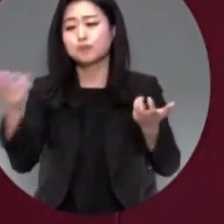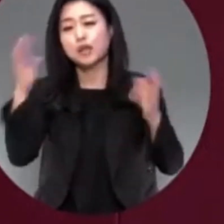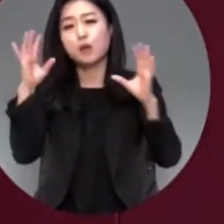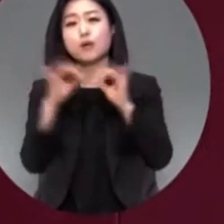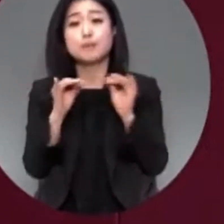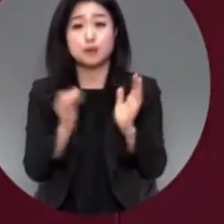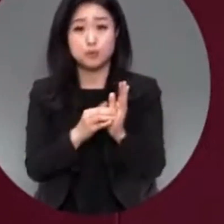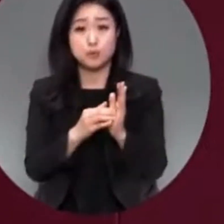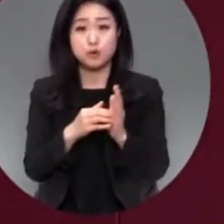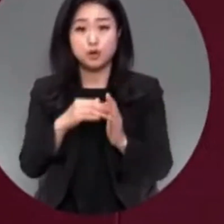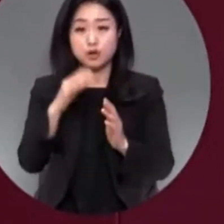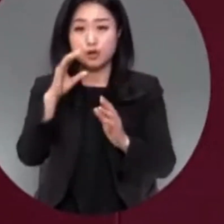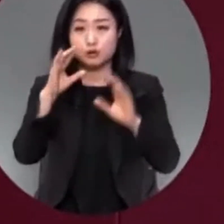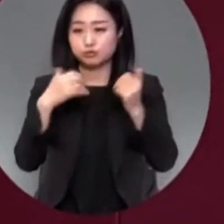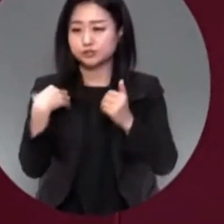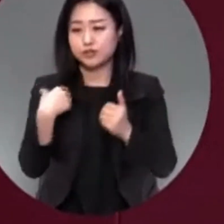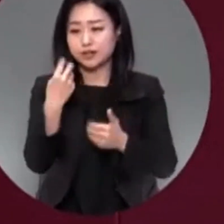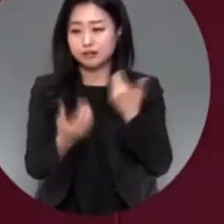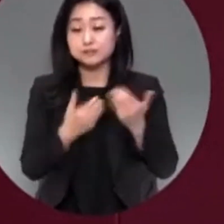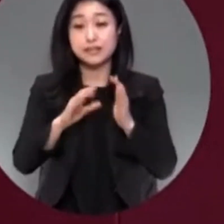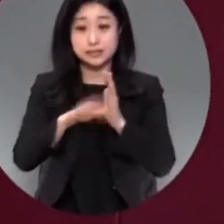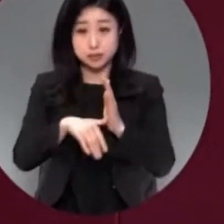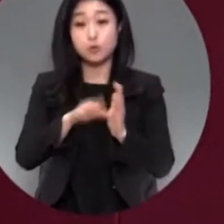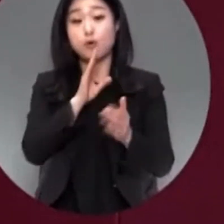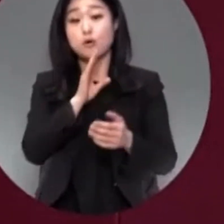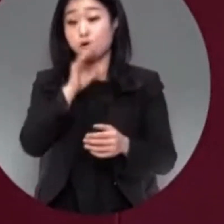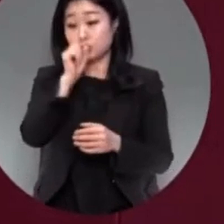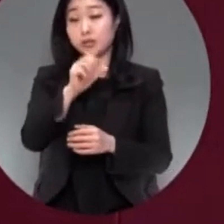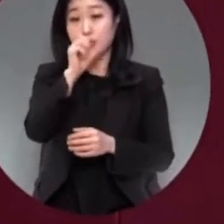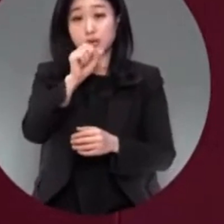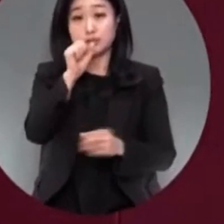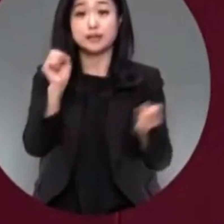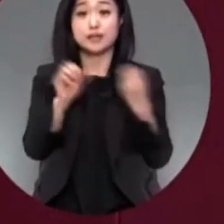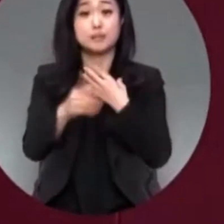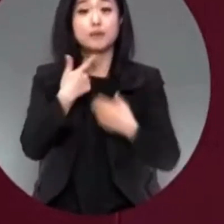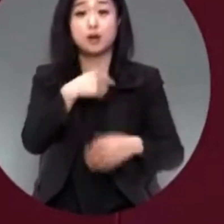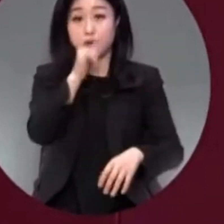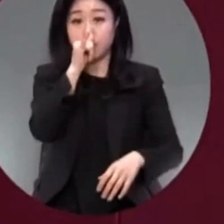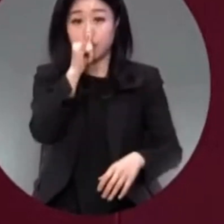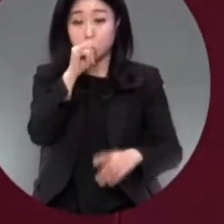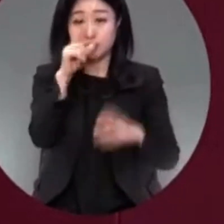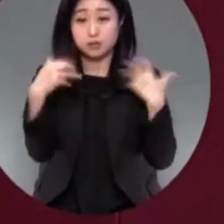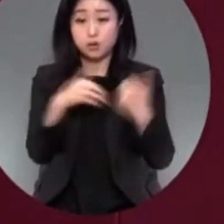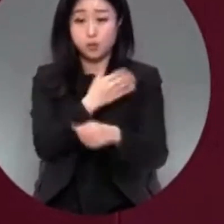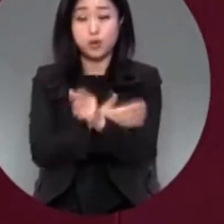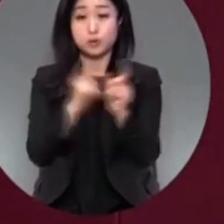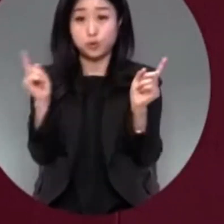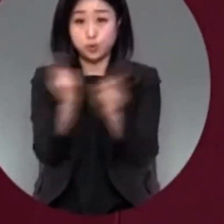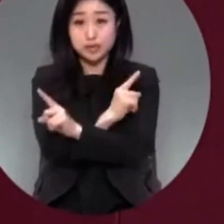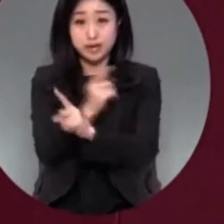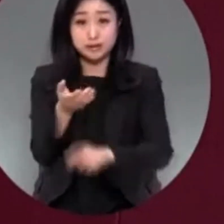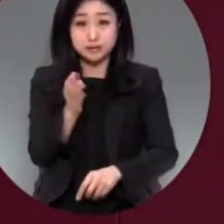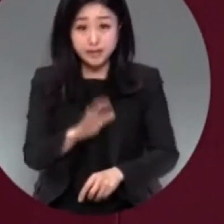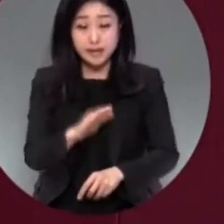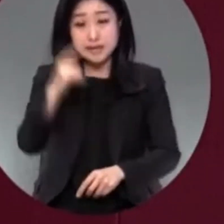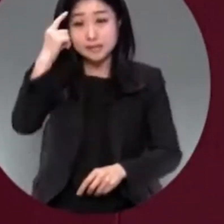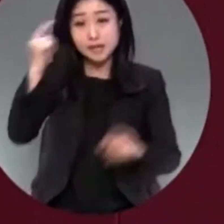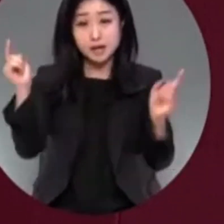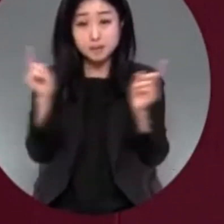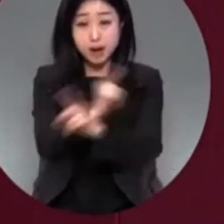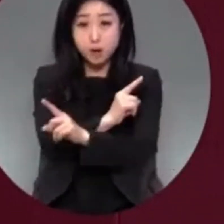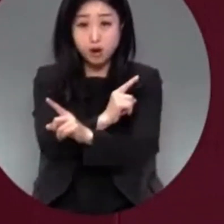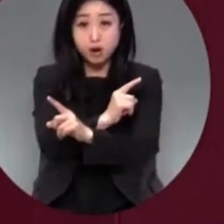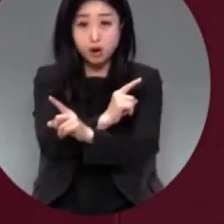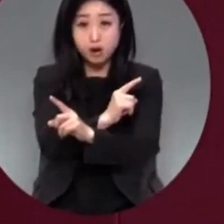공감하고 국정감사장에서 매우 바람직한 방향이라고 확언한 바 있습니다. 정권이 교체된다고 소신까지 교체될 수는 없는